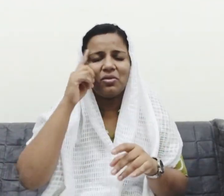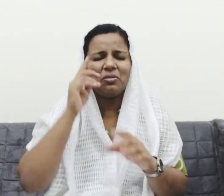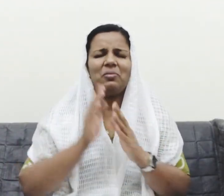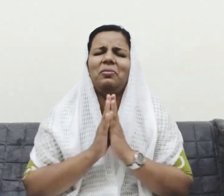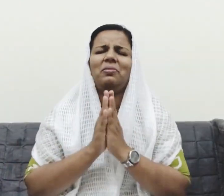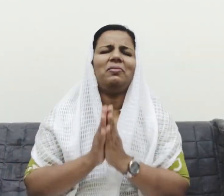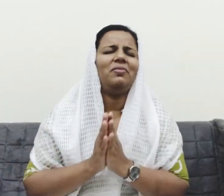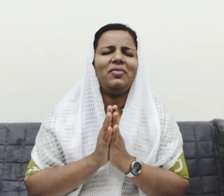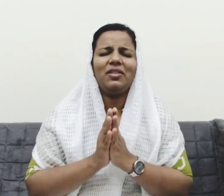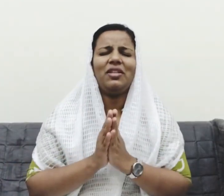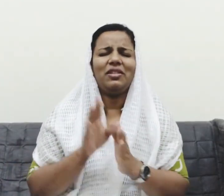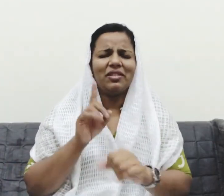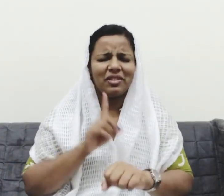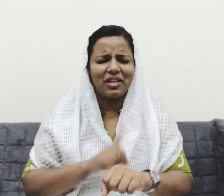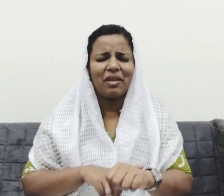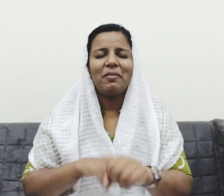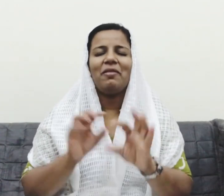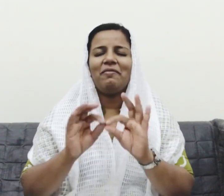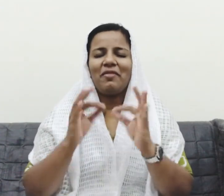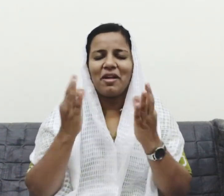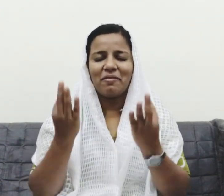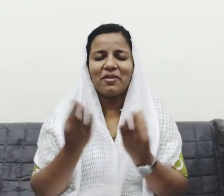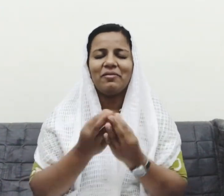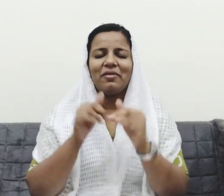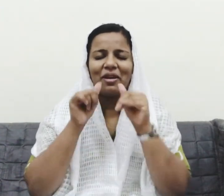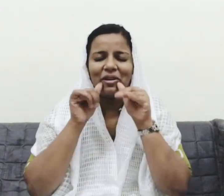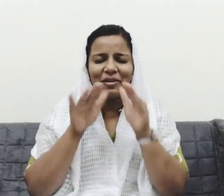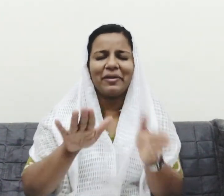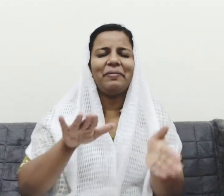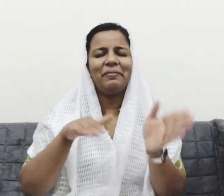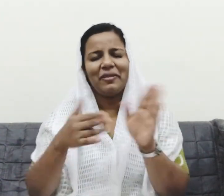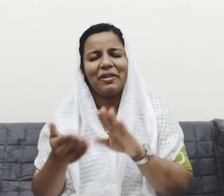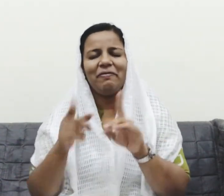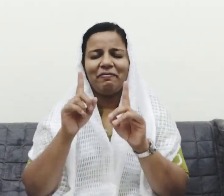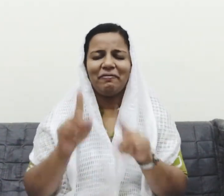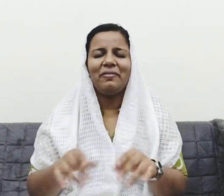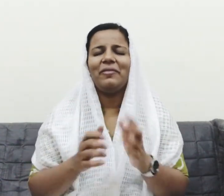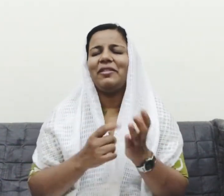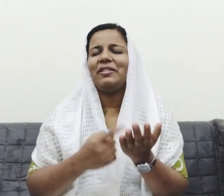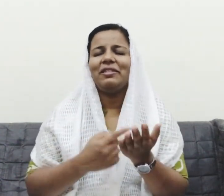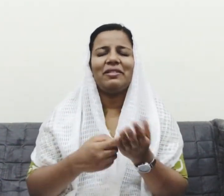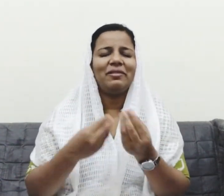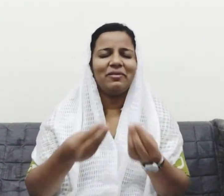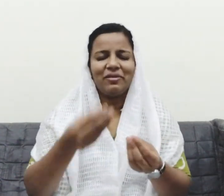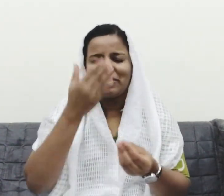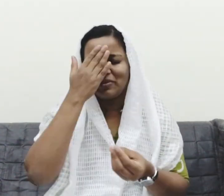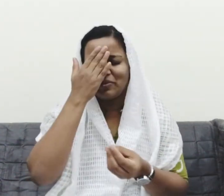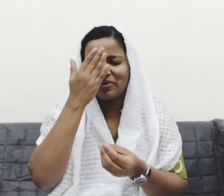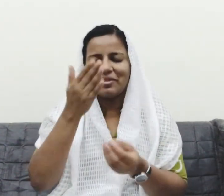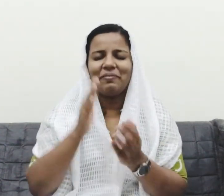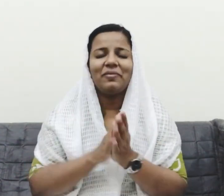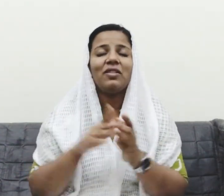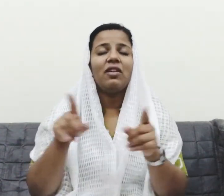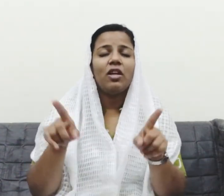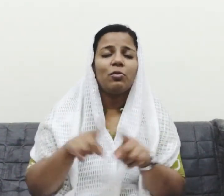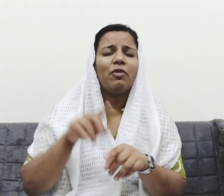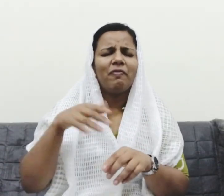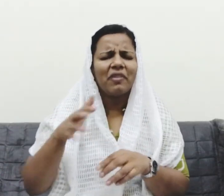വേണ്ടി പ്രാർത്ഥിക്കുന്നു. അമേൻ, തക്ക സമയത്ത് അവരുടെ കുടുംബജീവിതം അനുഗ്രഹപൂർണ്ണമായി തീരുവാൻ കർത്താവ് ഇടവരുത്തുന്ന കൃപകൾക്കായി സ്തോത്രം. കർത്താവെ, അതുപോലെ